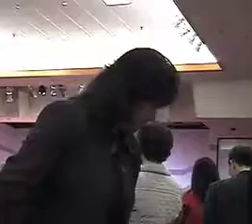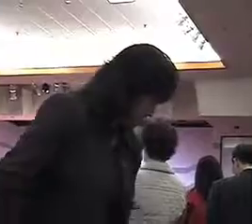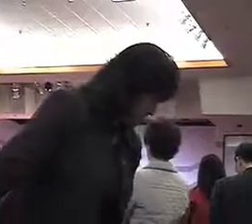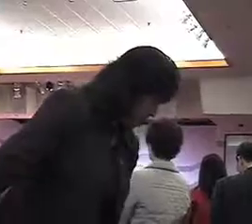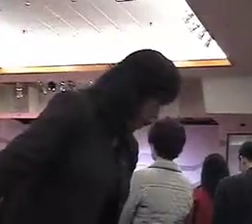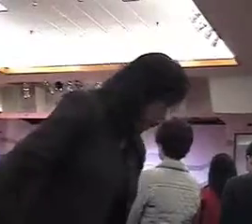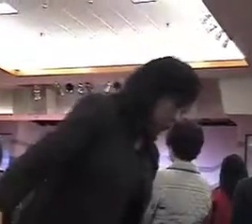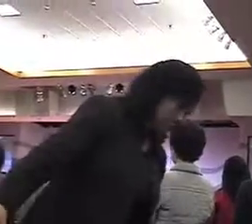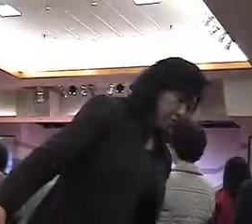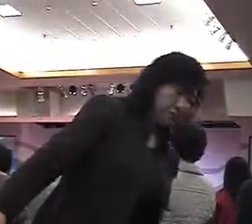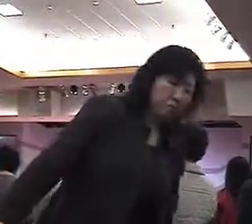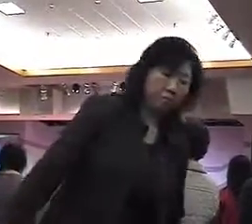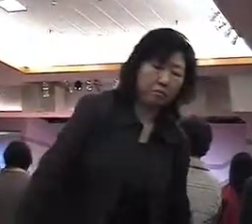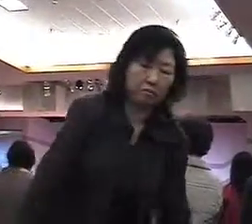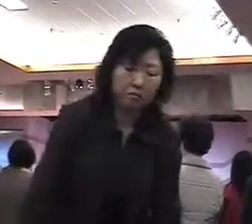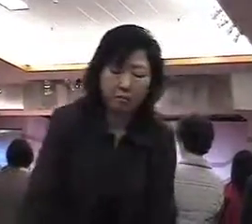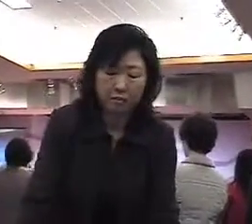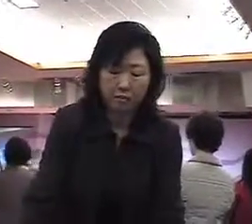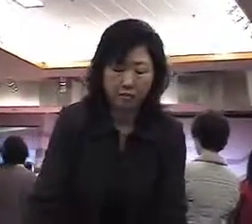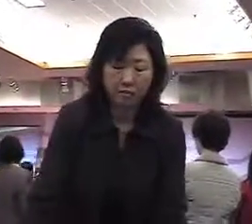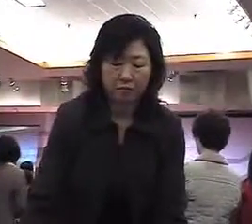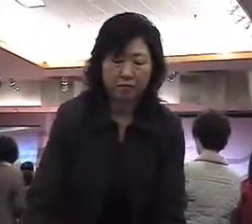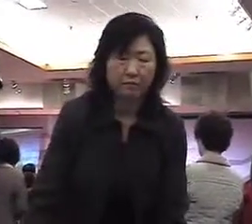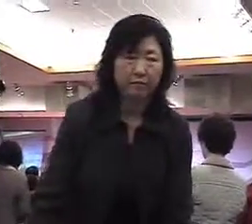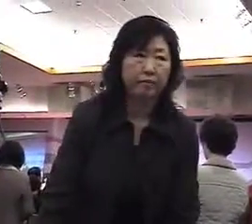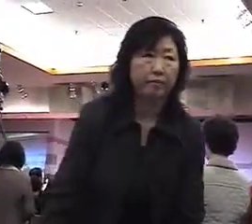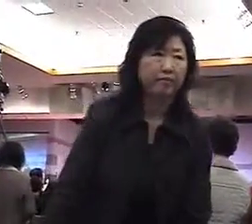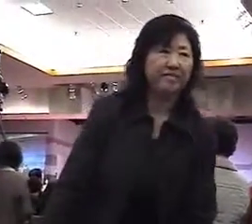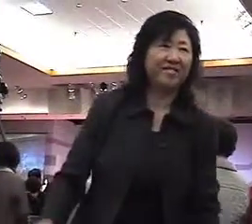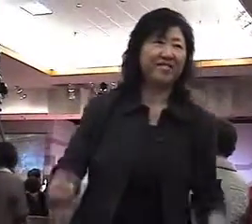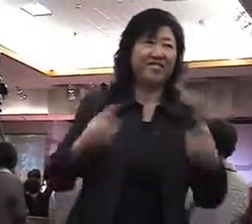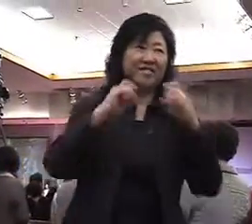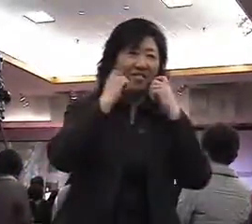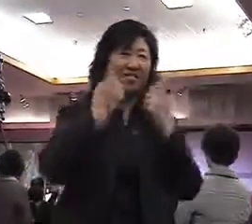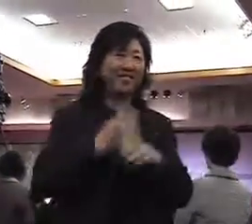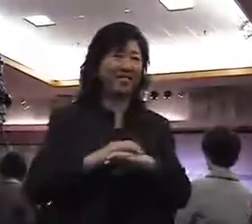말씀에 성령의 기름을 부어 주시옵소서. 다 함께 기도하겠습니다.